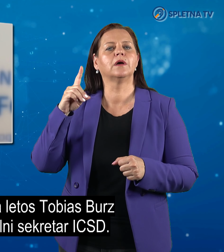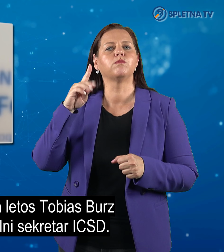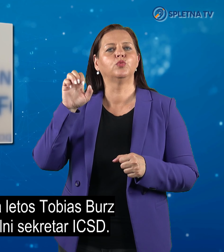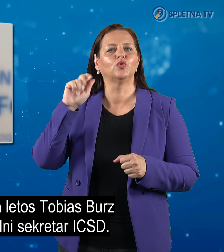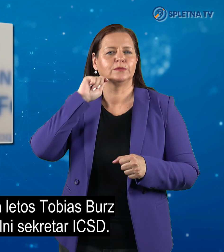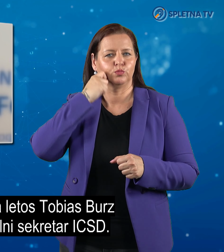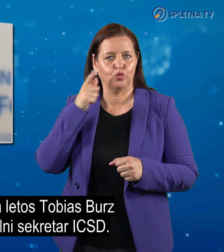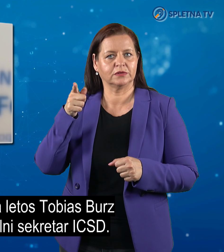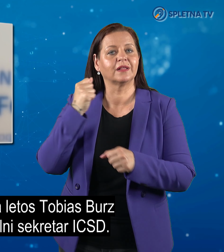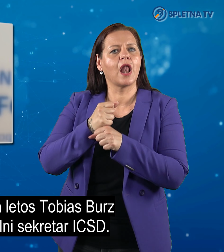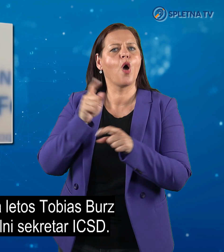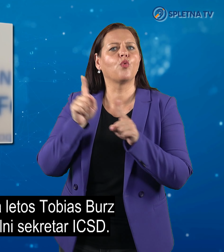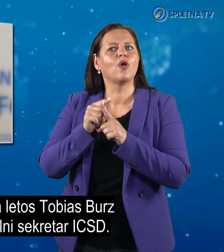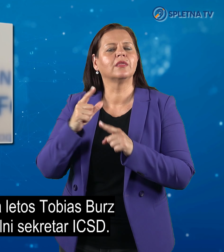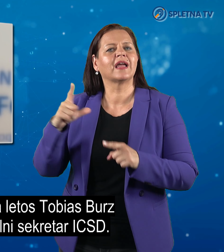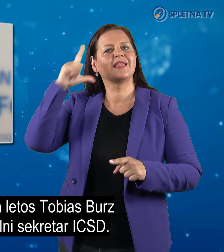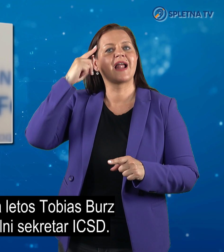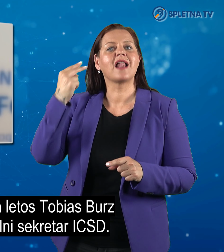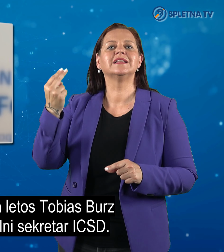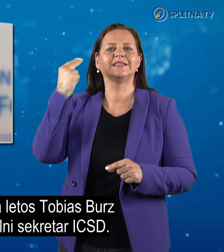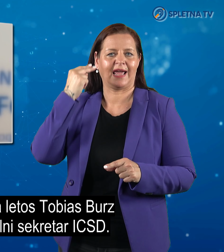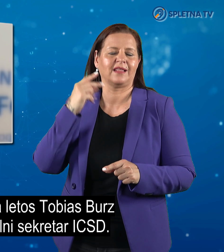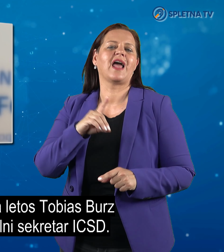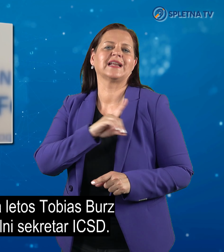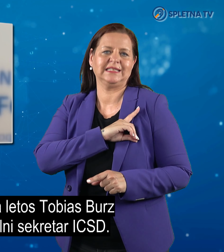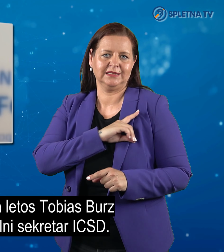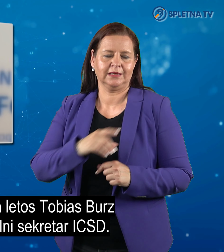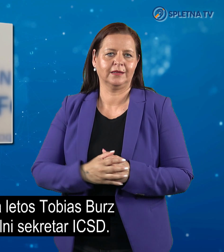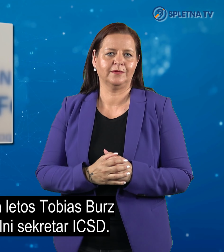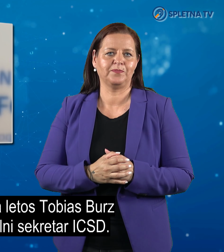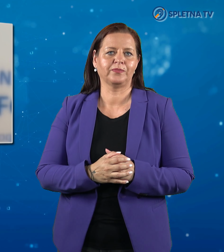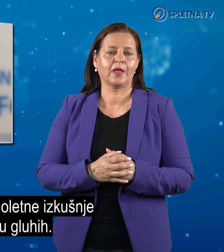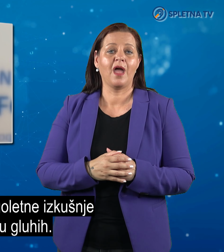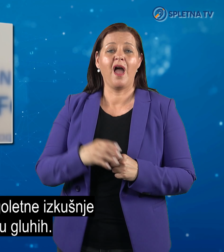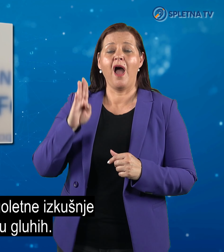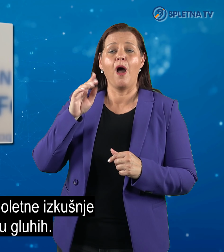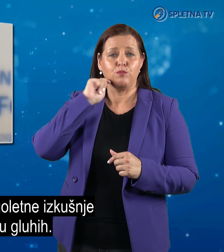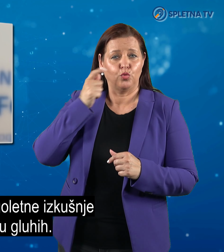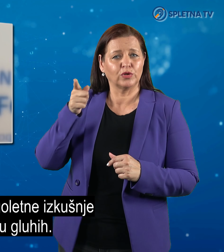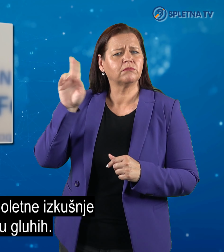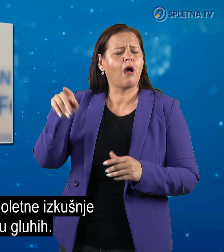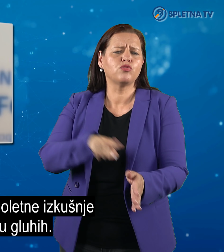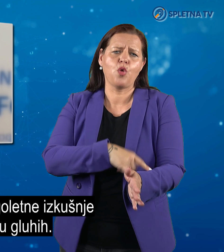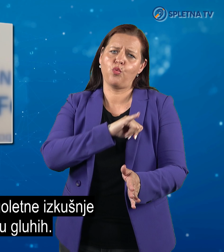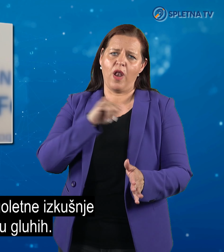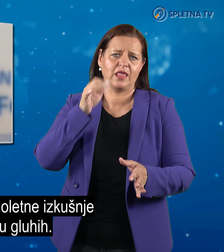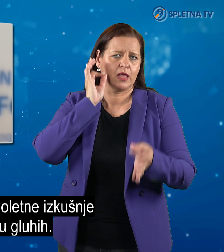Burc delal kot generalni sekretar ICSD. Burc ima dolgoletne izkušnje v športu